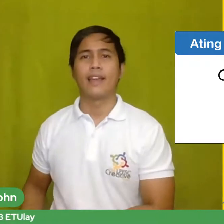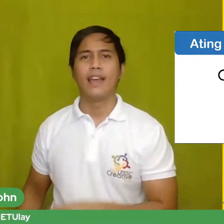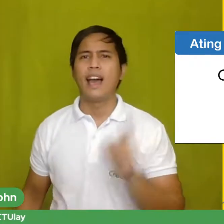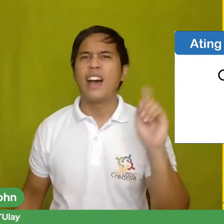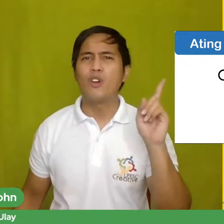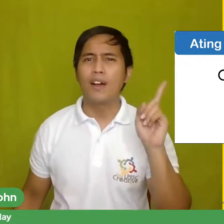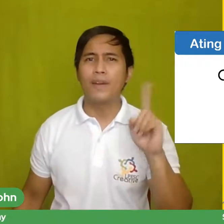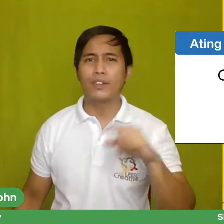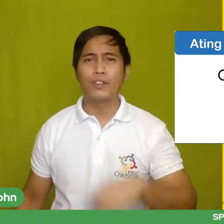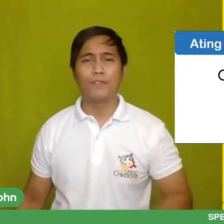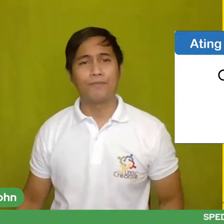Ano nga ba ito?